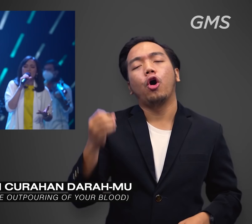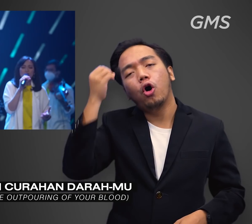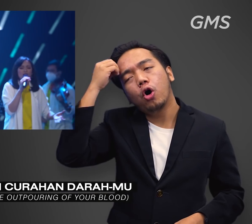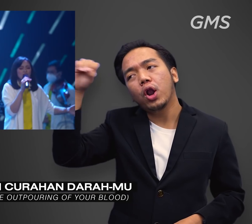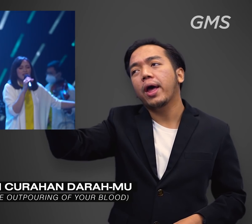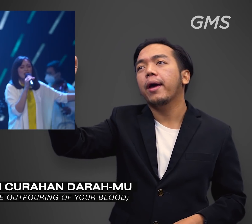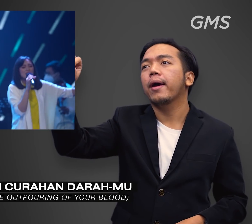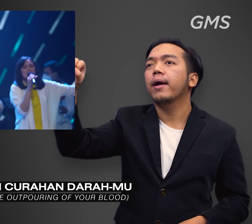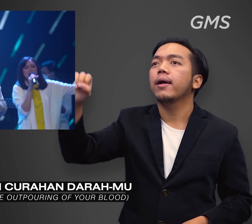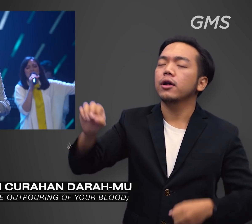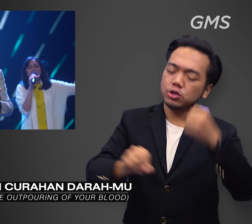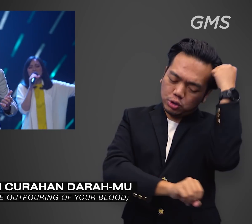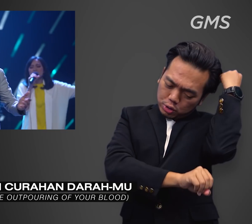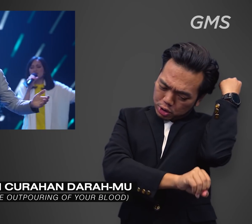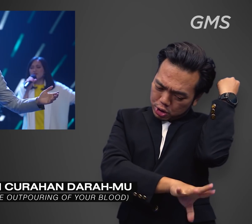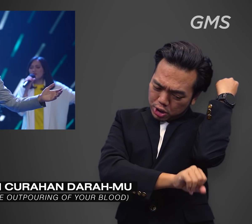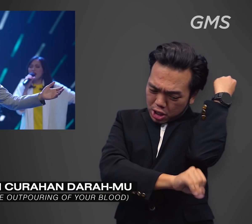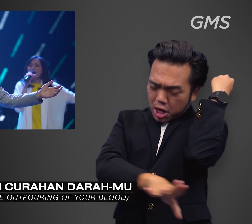ditebus oleh